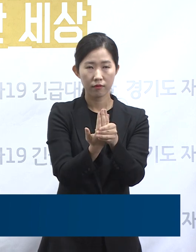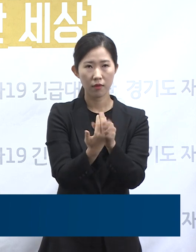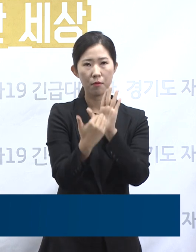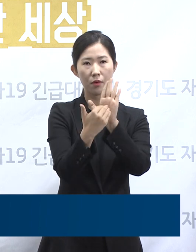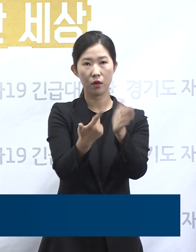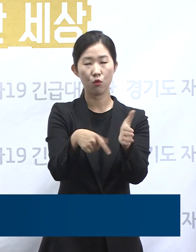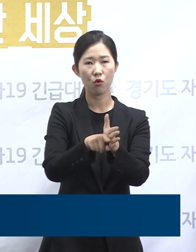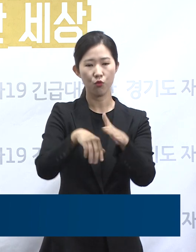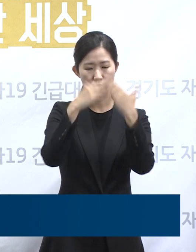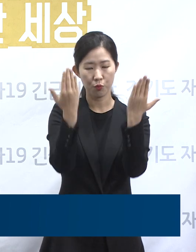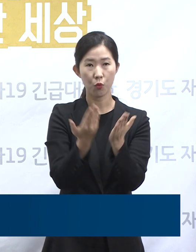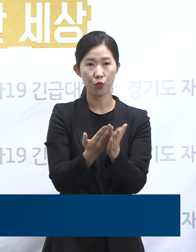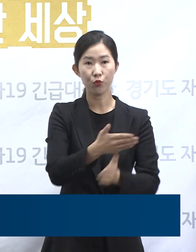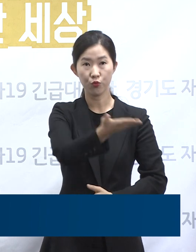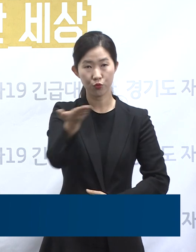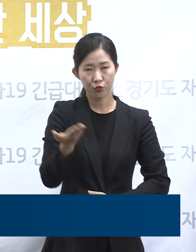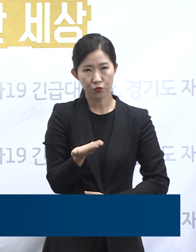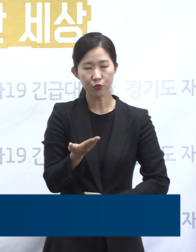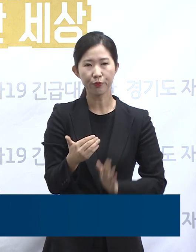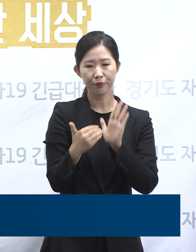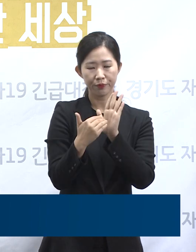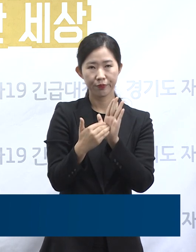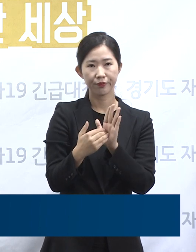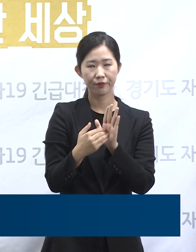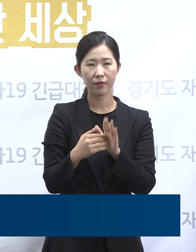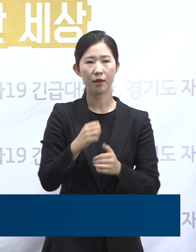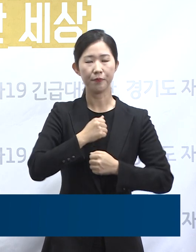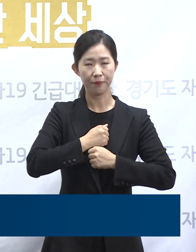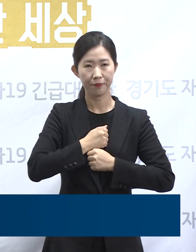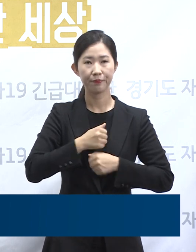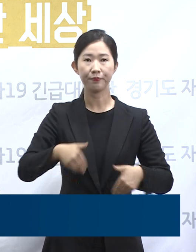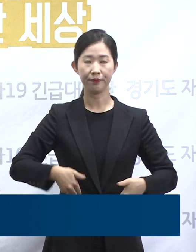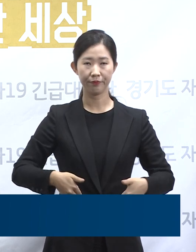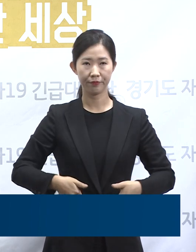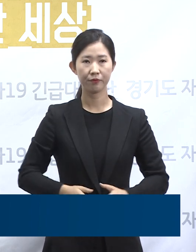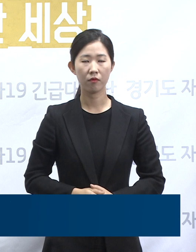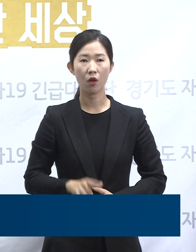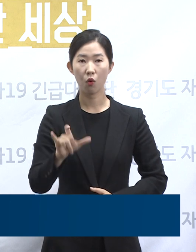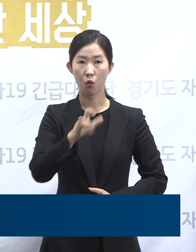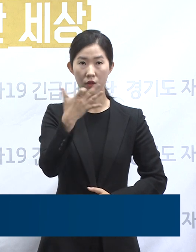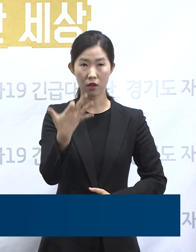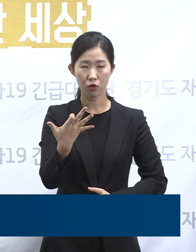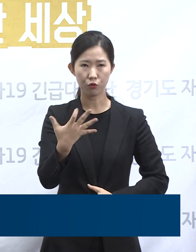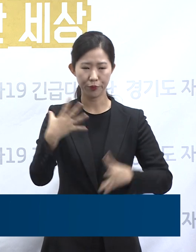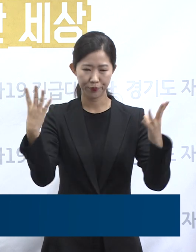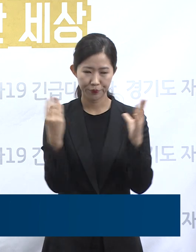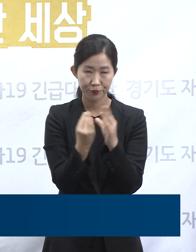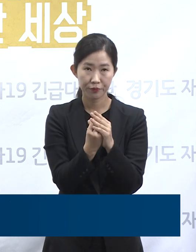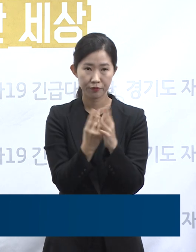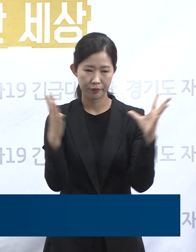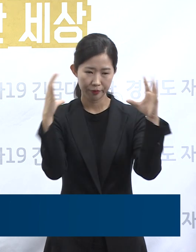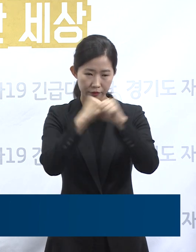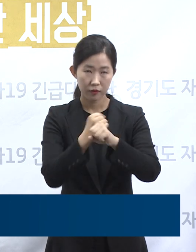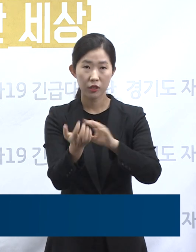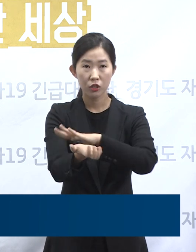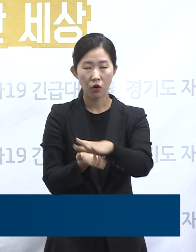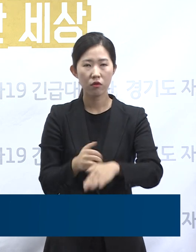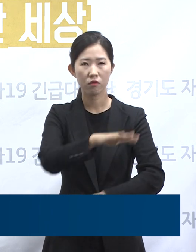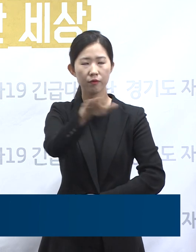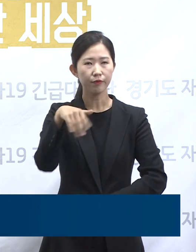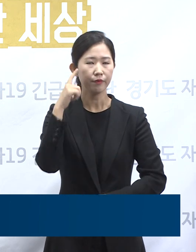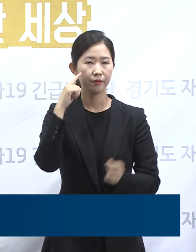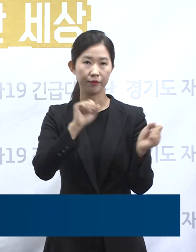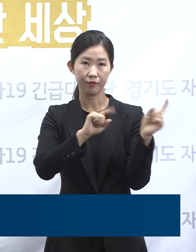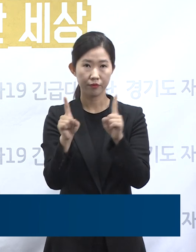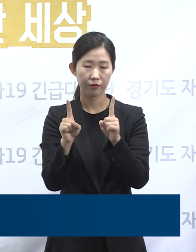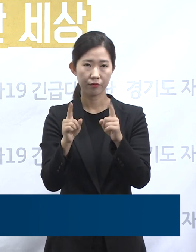모두의 방역 수칙 준수가 선행될 필요가 있습니다. 코로나19가 완전히 종식될 때까지 긴장의 끈을 놓지 말고